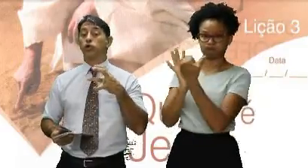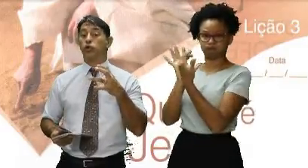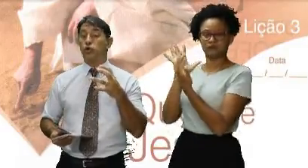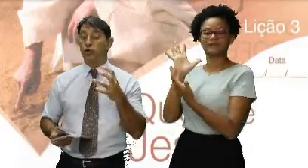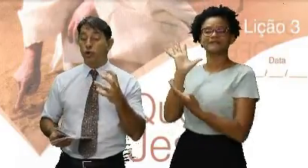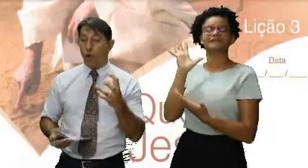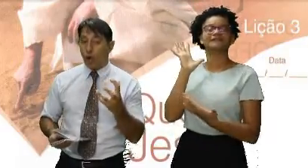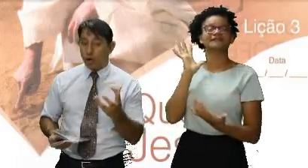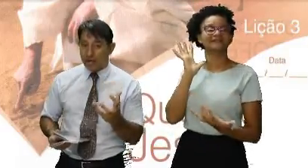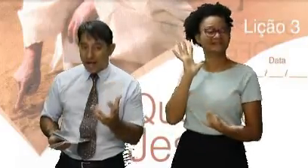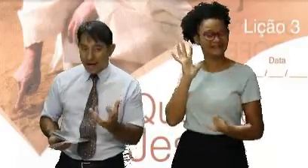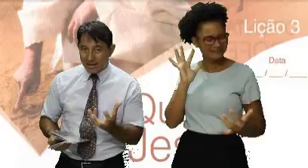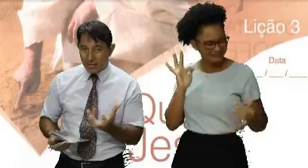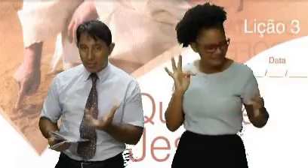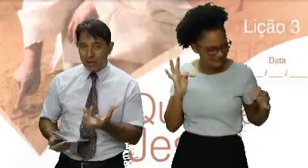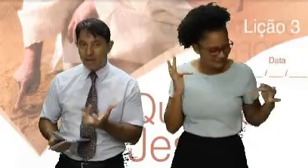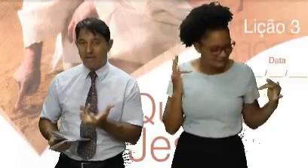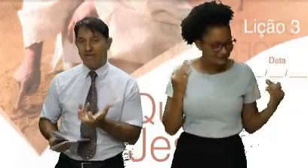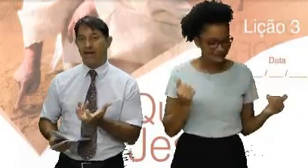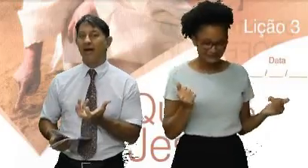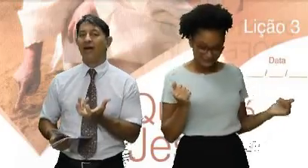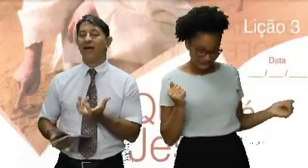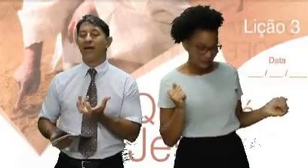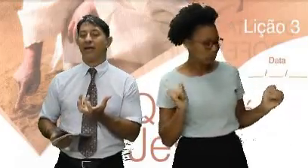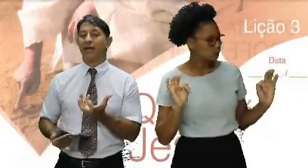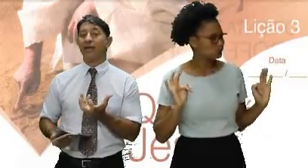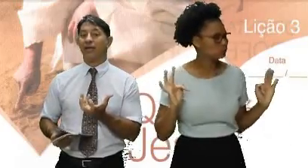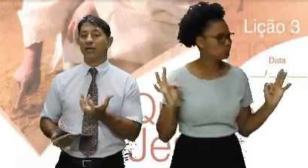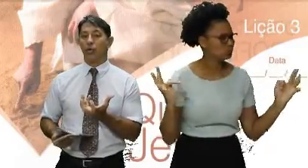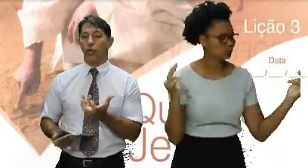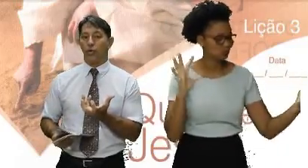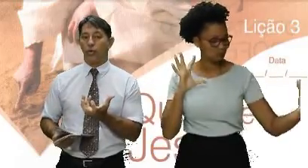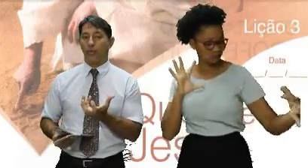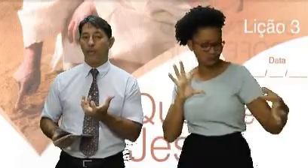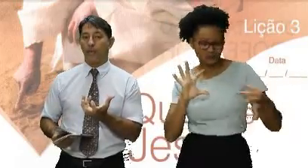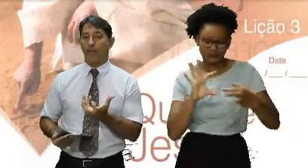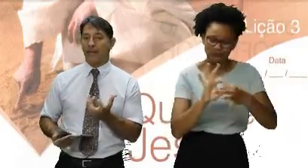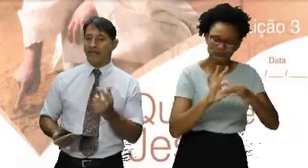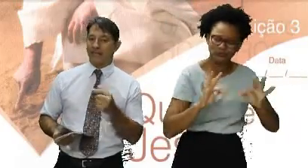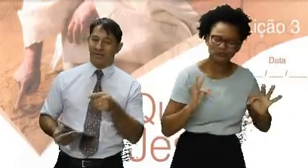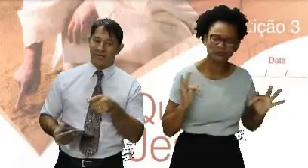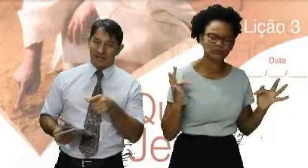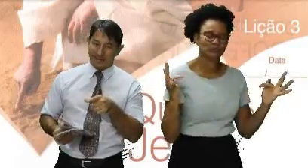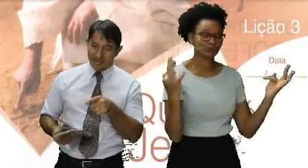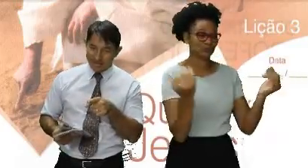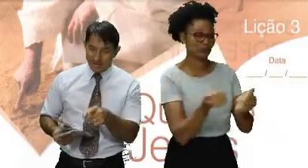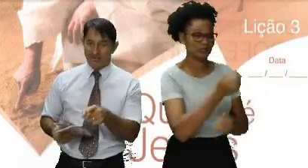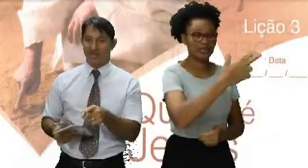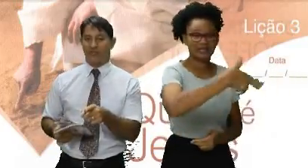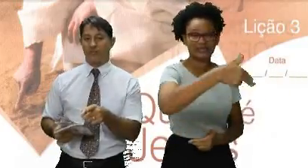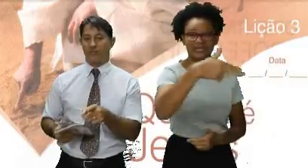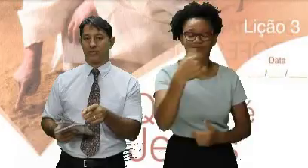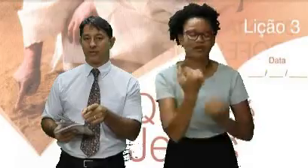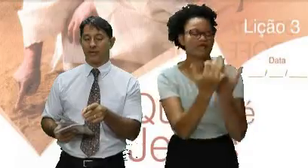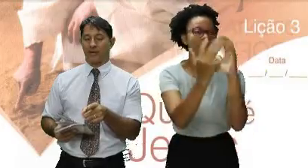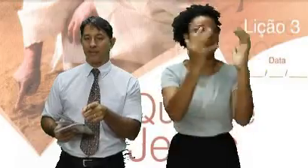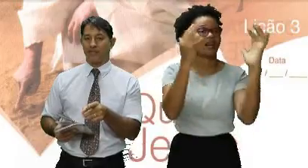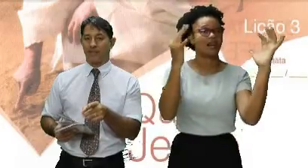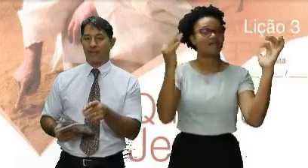conciliou toda a natureza que ele criou, mas através de